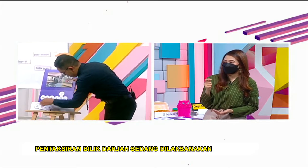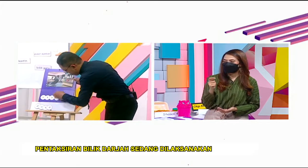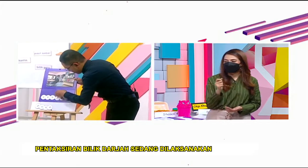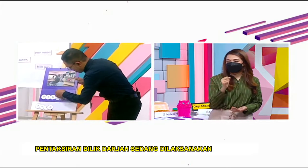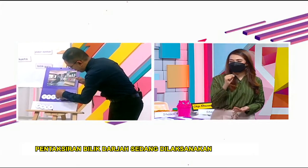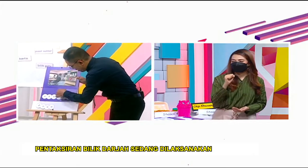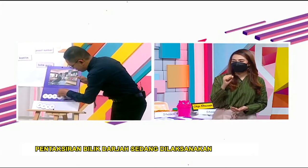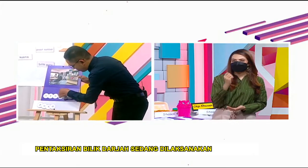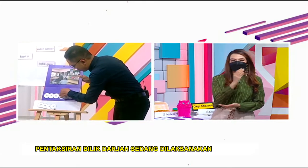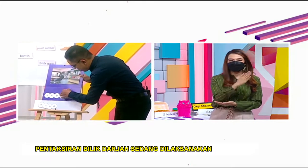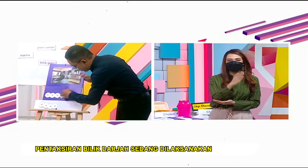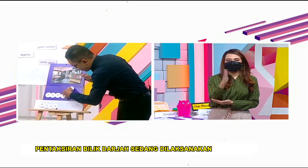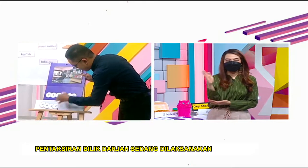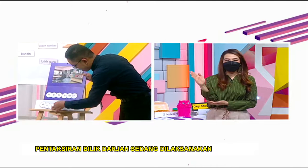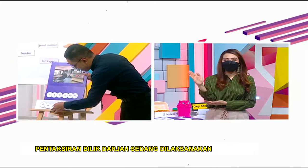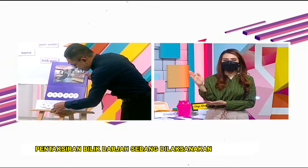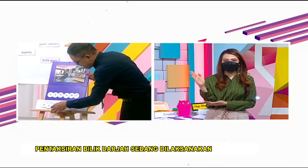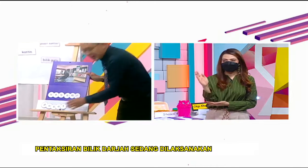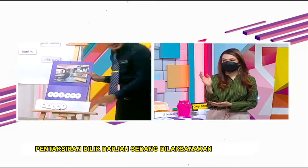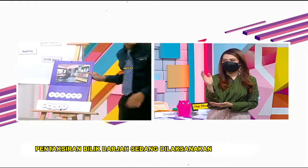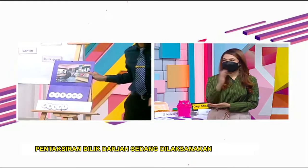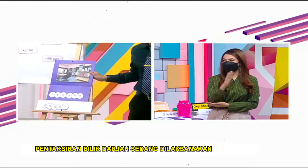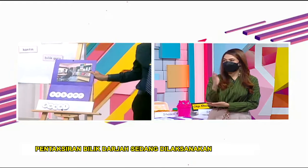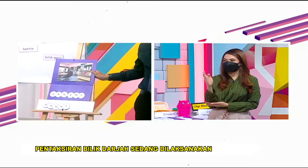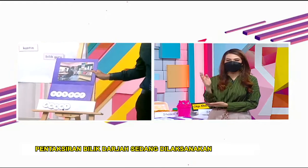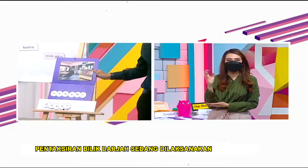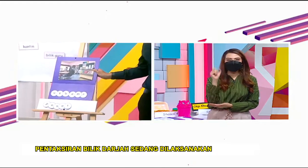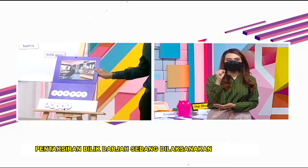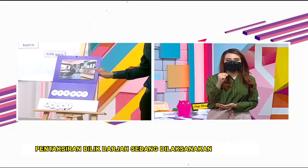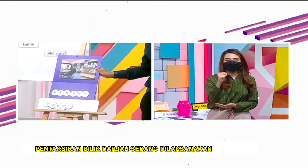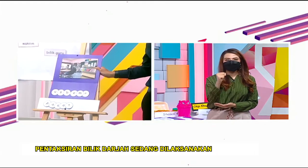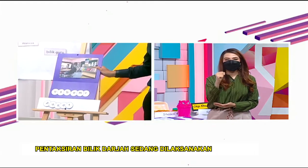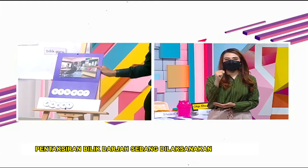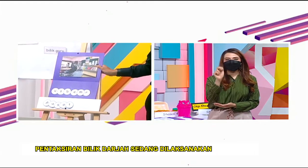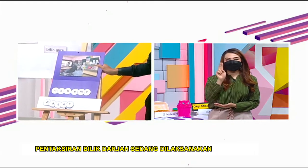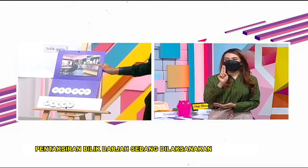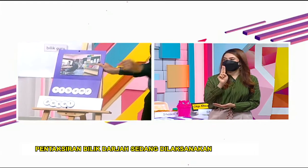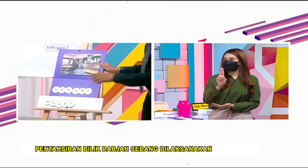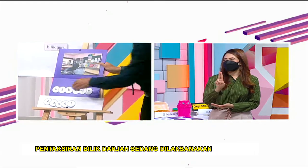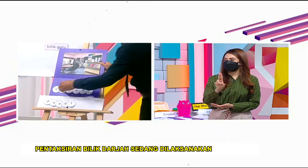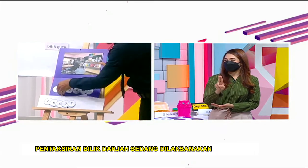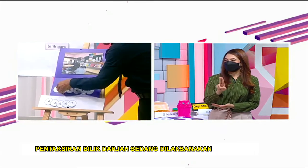Sumber. Alright. Sumber. Jarak. Alright. Jarak. S. S. U.